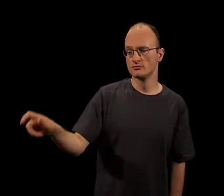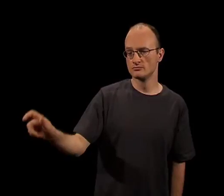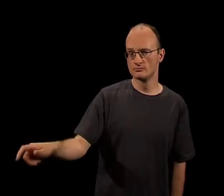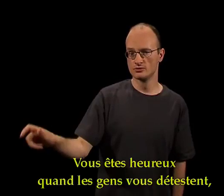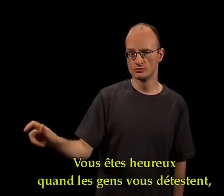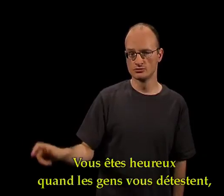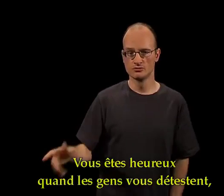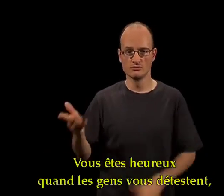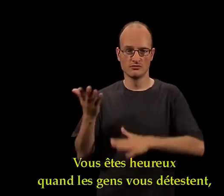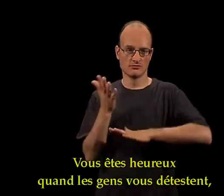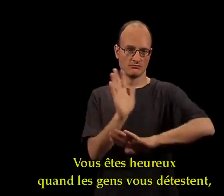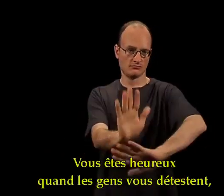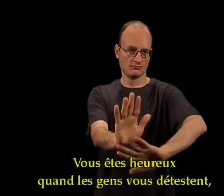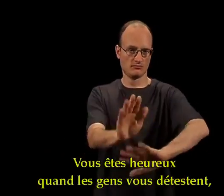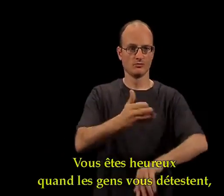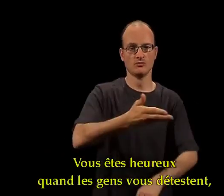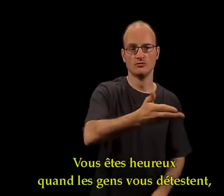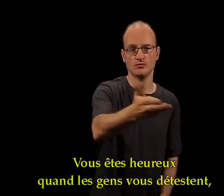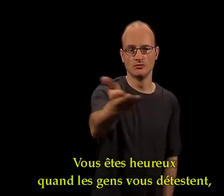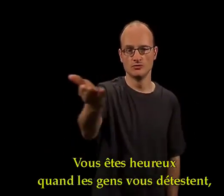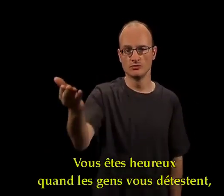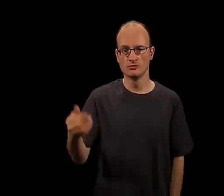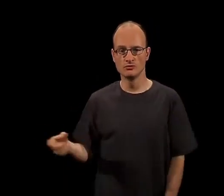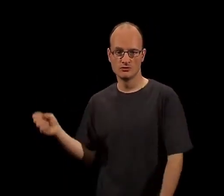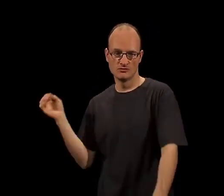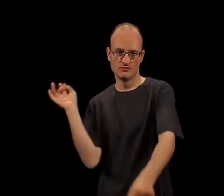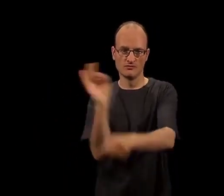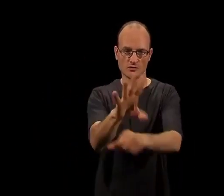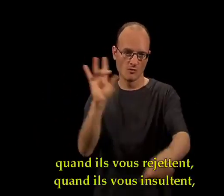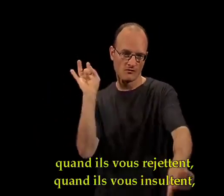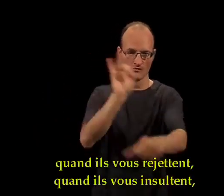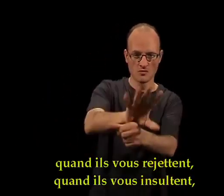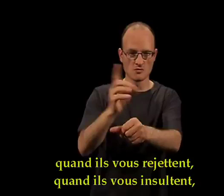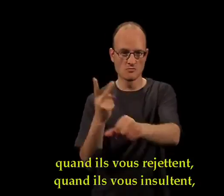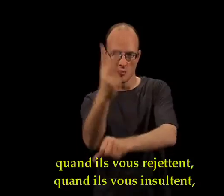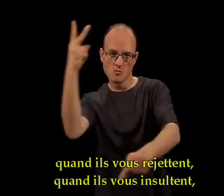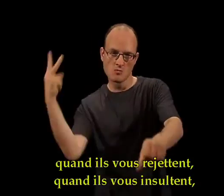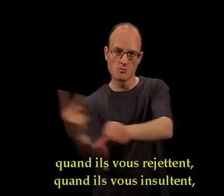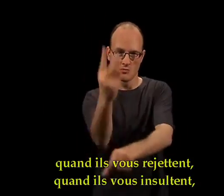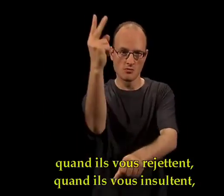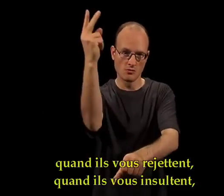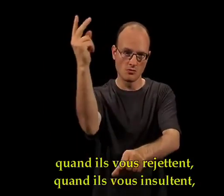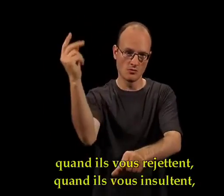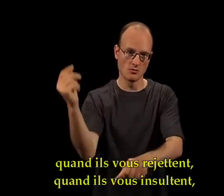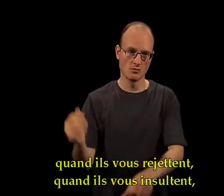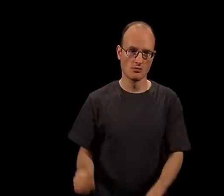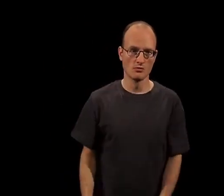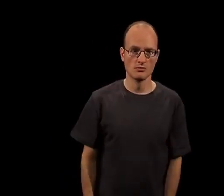Vous êtes heureux quand les gens vous détestent, quand ils vous rejettent, quand ils vous